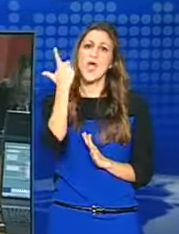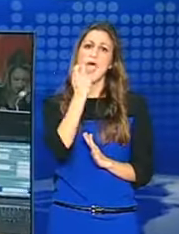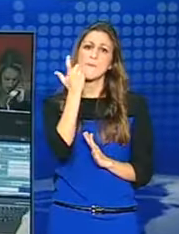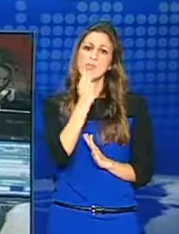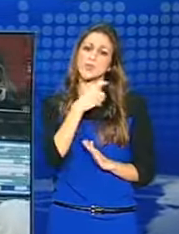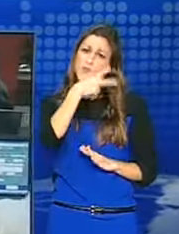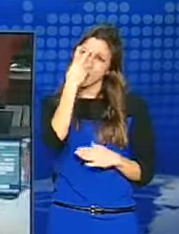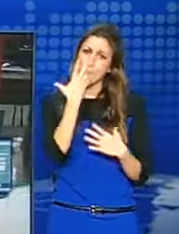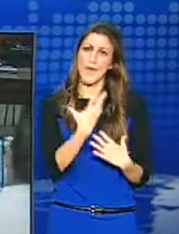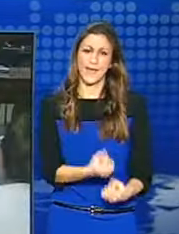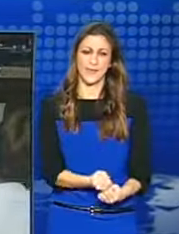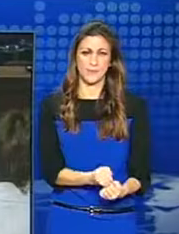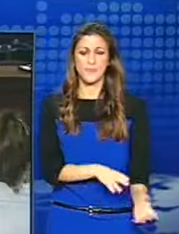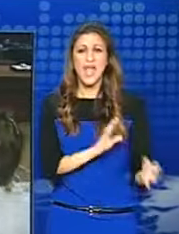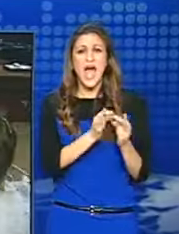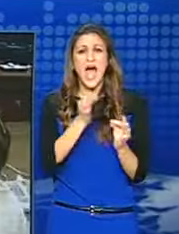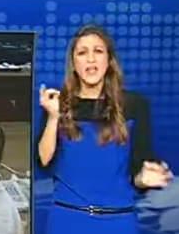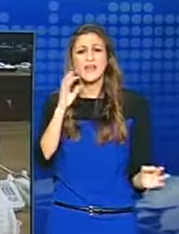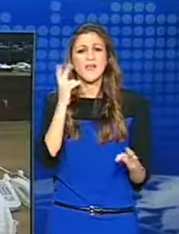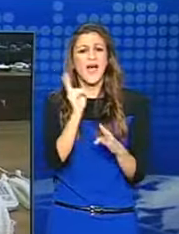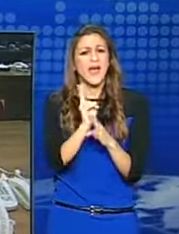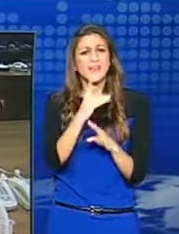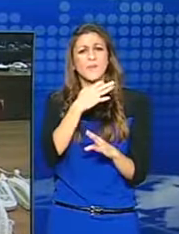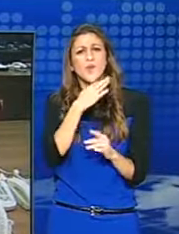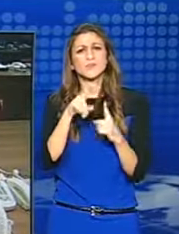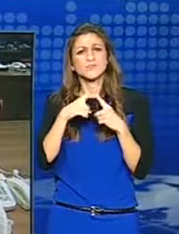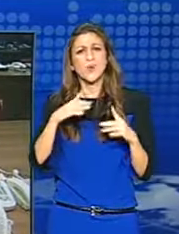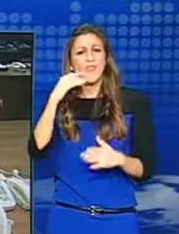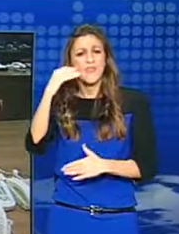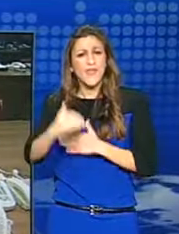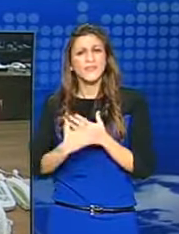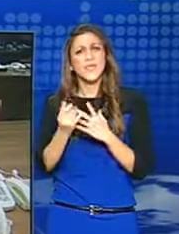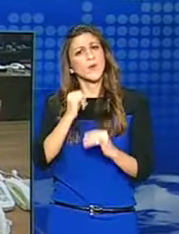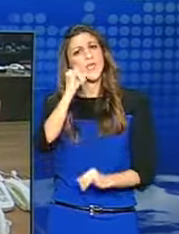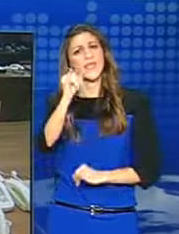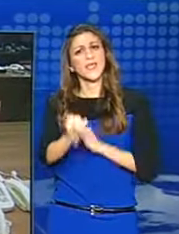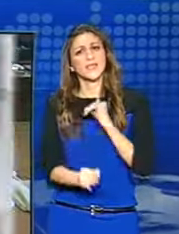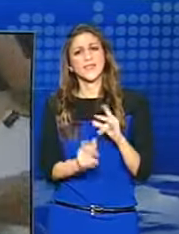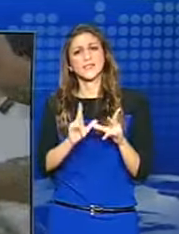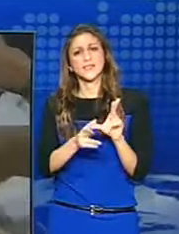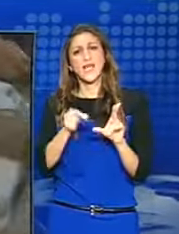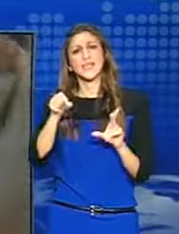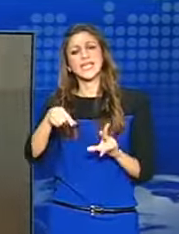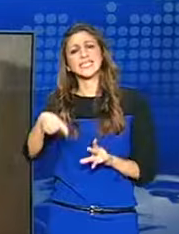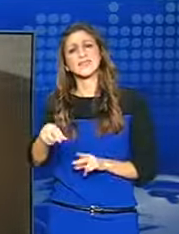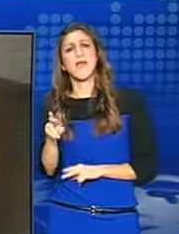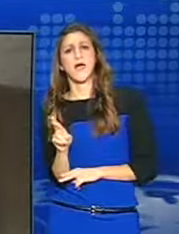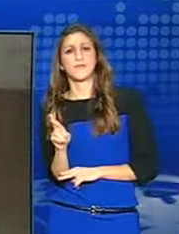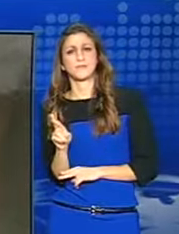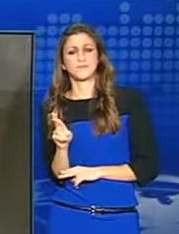προγράμματος αναλυτικά οι προϋποθέσεις και τα δικαιολογητικά στο sky.gr αύξηση 0,8%